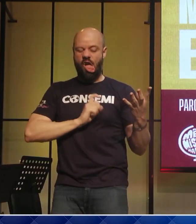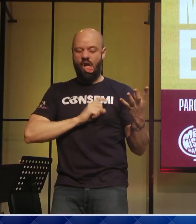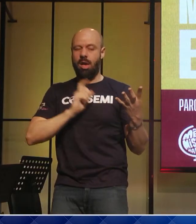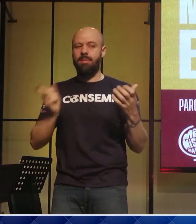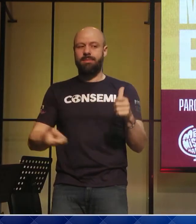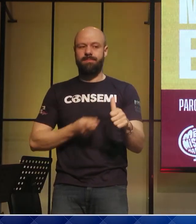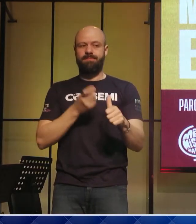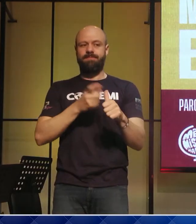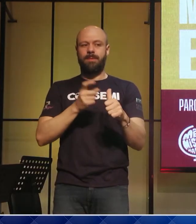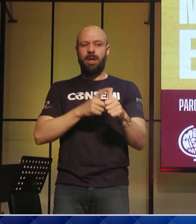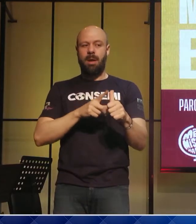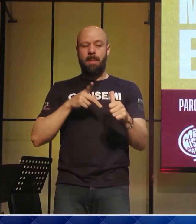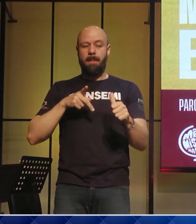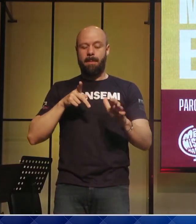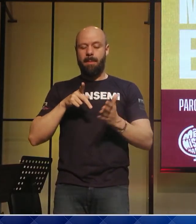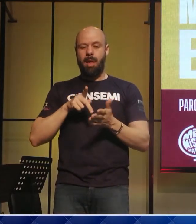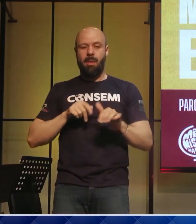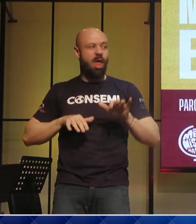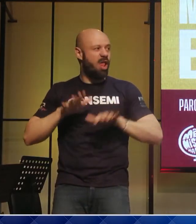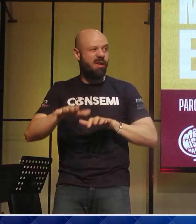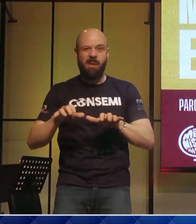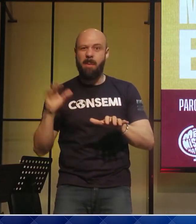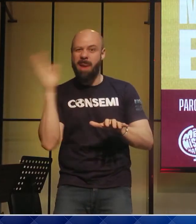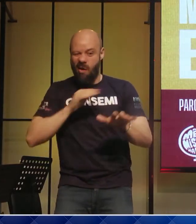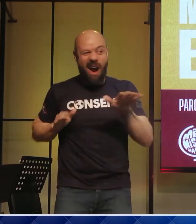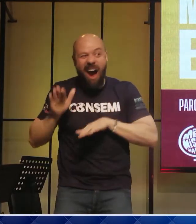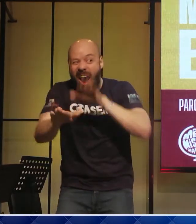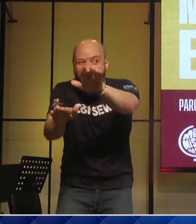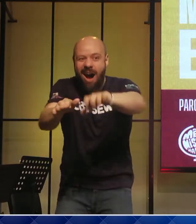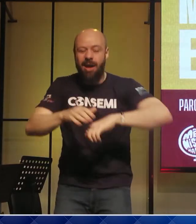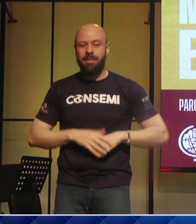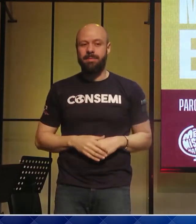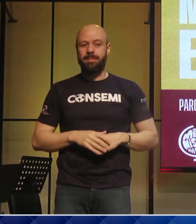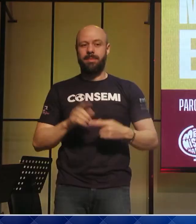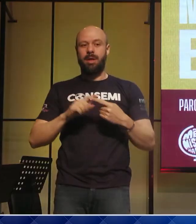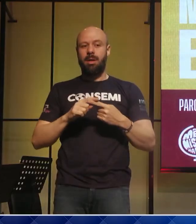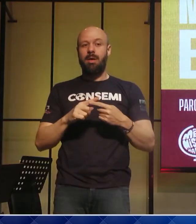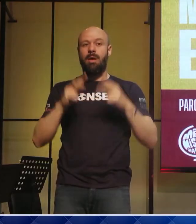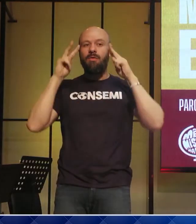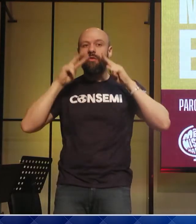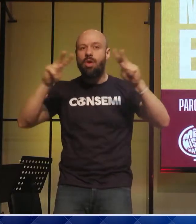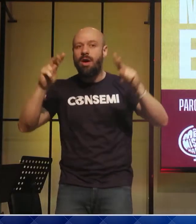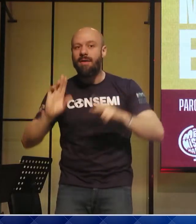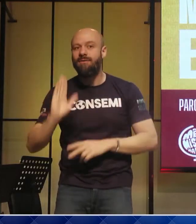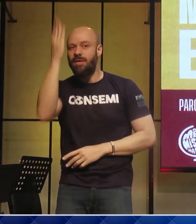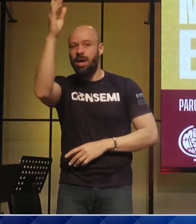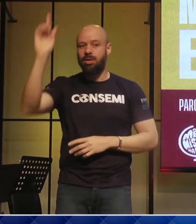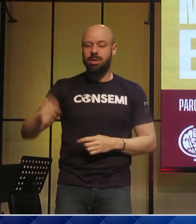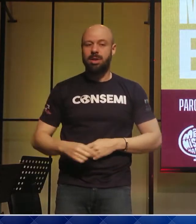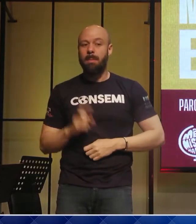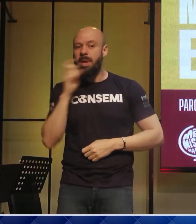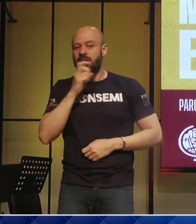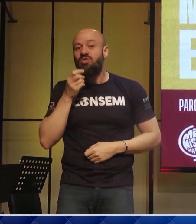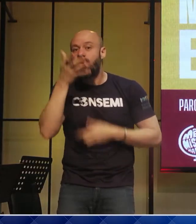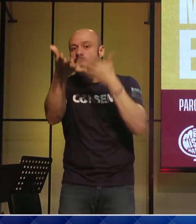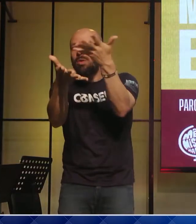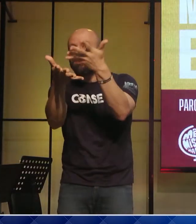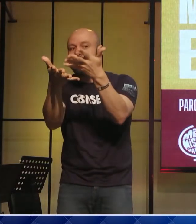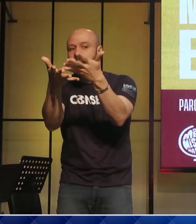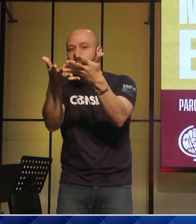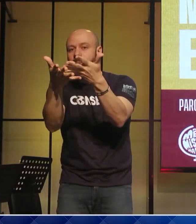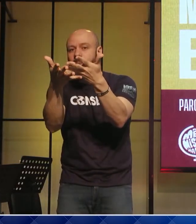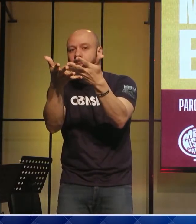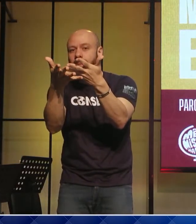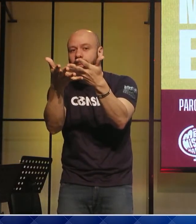perversos, pés que se apressam a fazer o mal, testemunha falsa que profere mentiras.